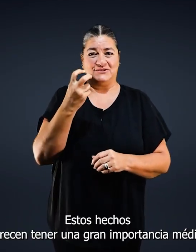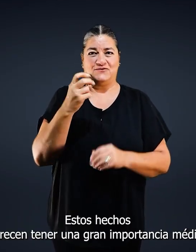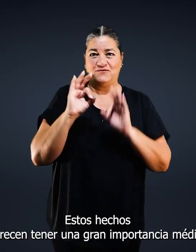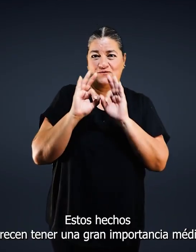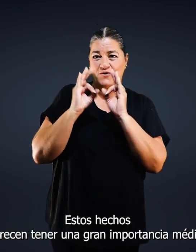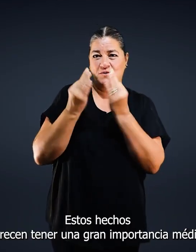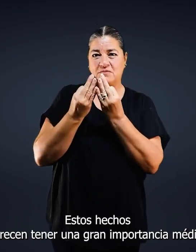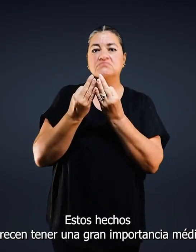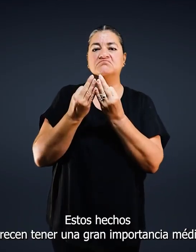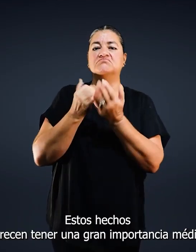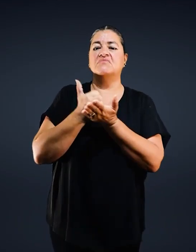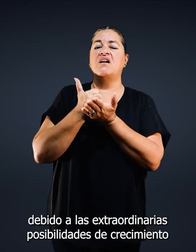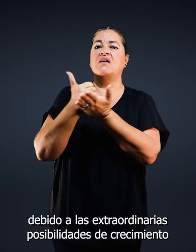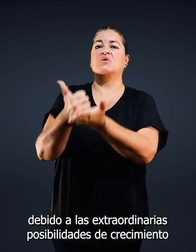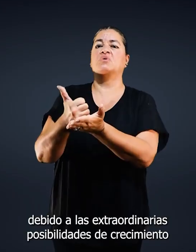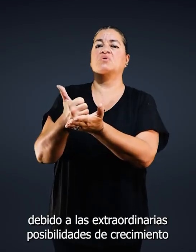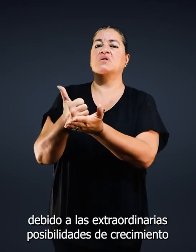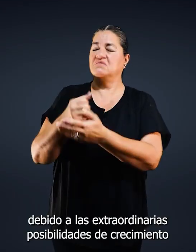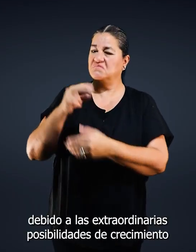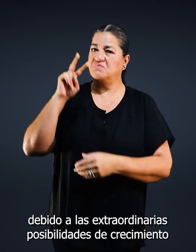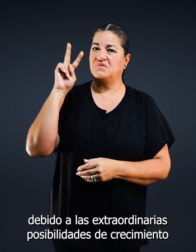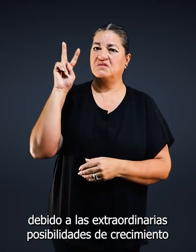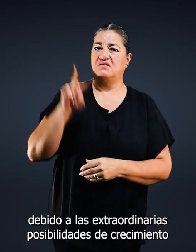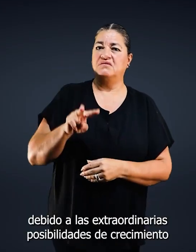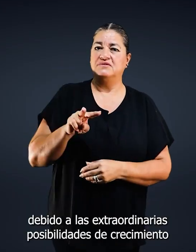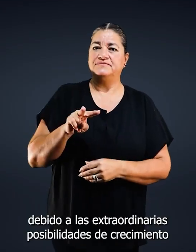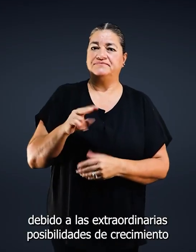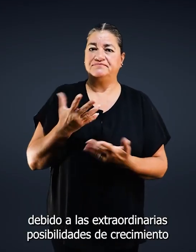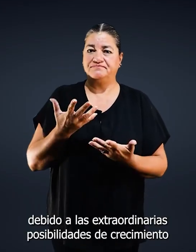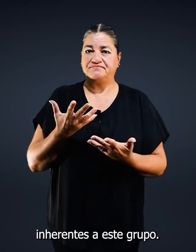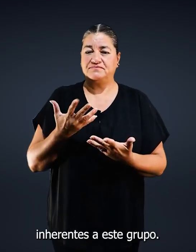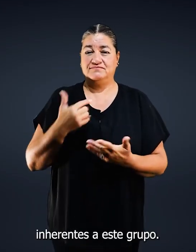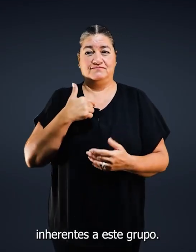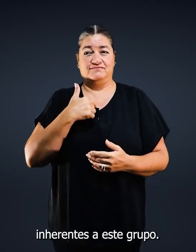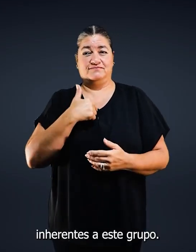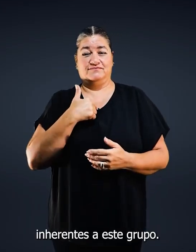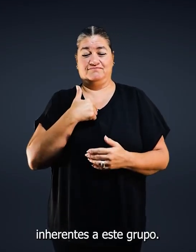gran importancia médica, debido a las extraordinarias posibilidades de crecimiento inherentes a este grupo.